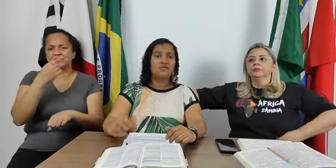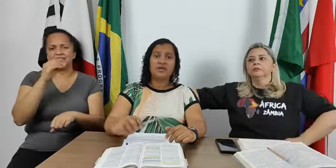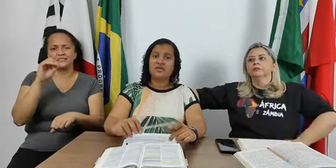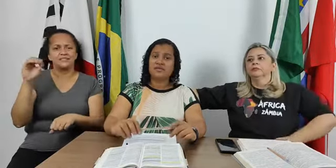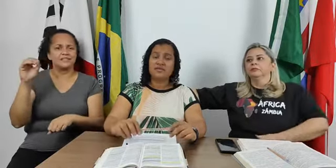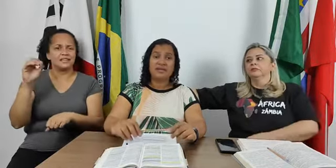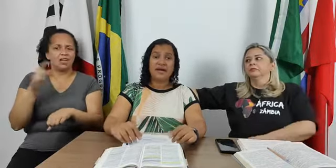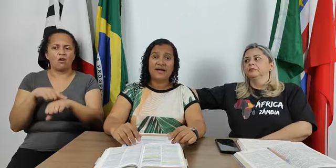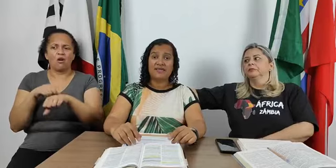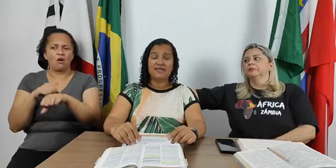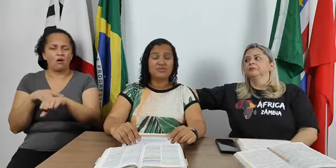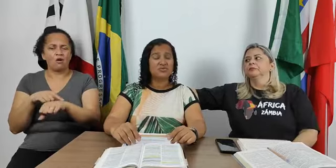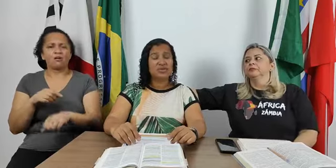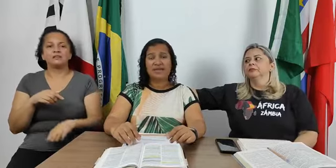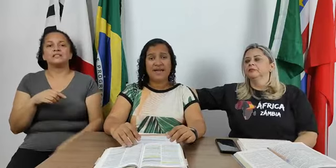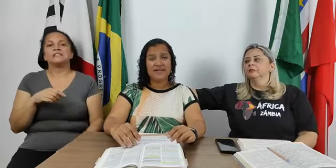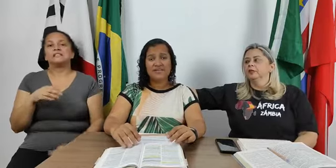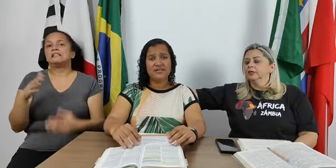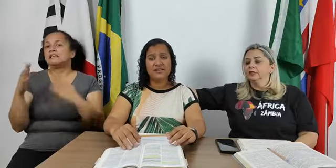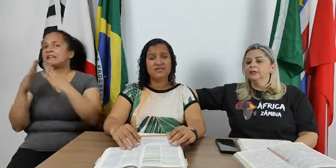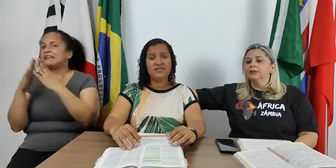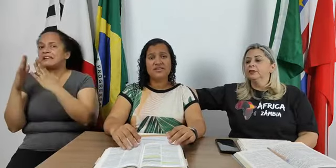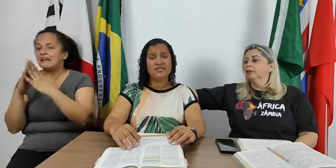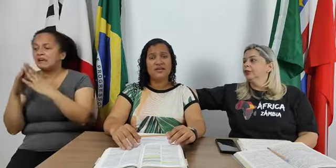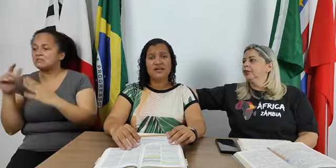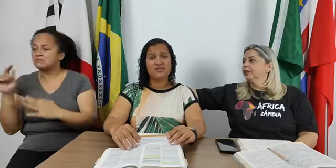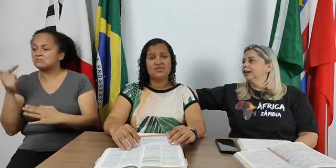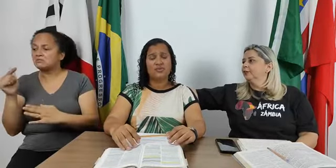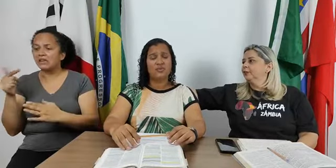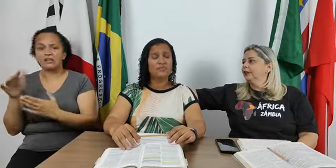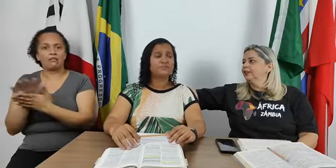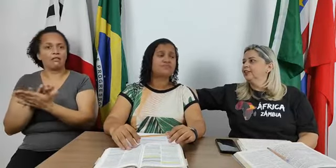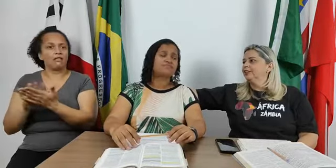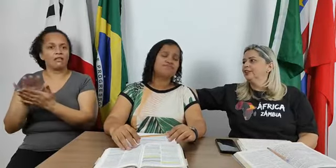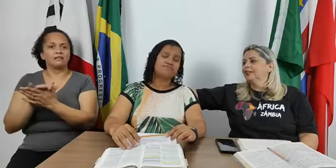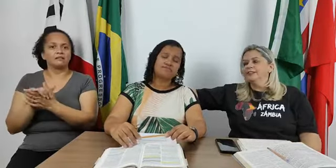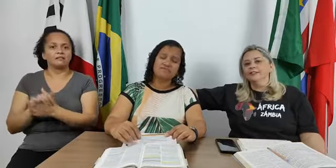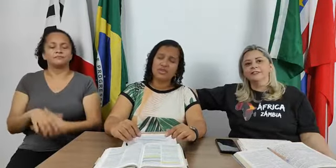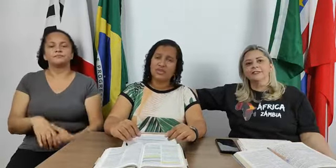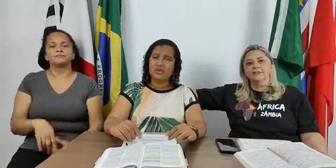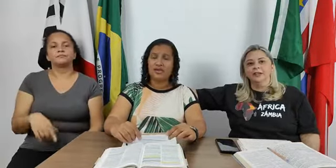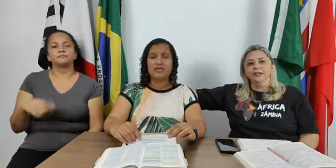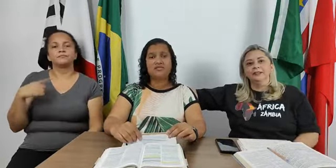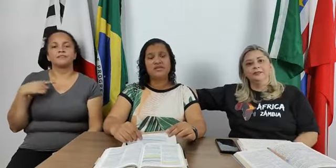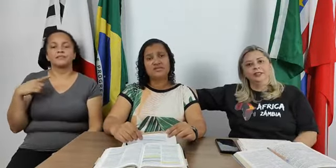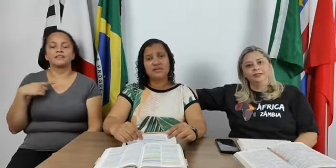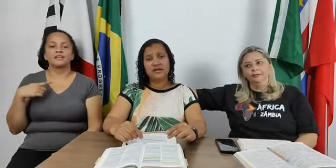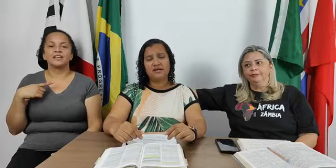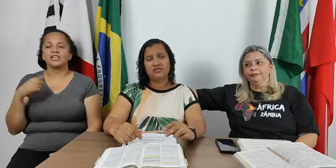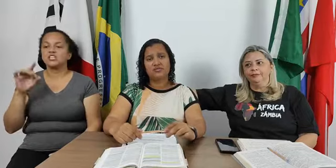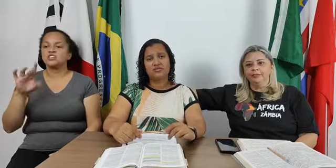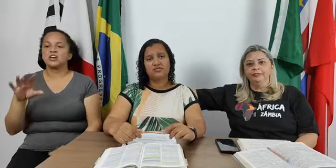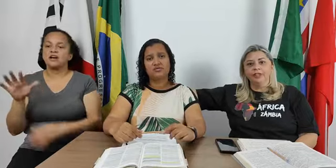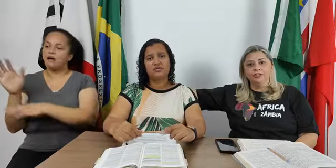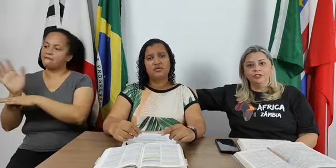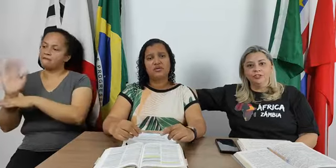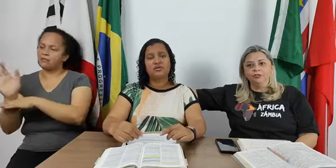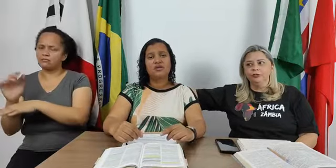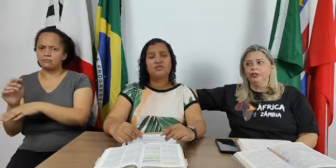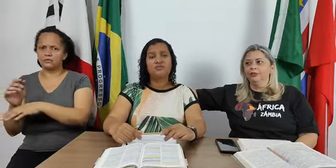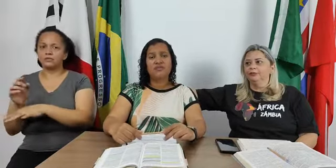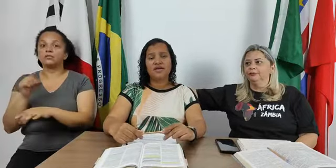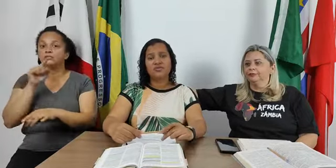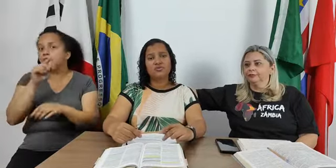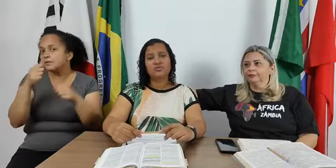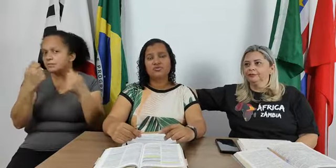E às vezes em casa não tem nada, é um deserto. Pela Netflix, né? É um deserto. Investe no